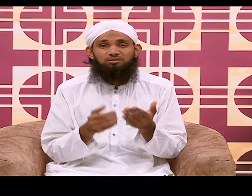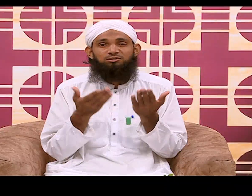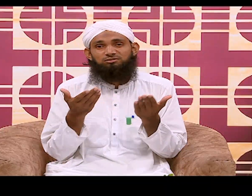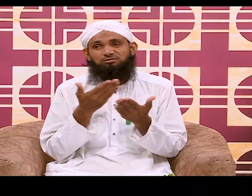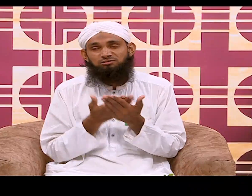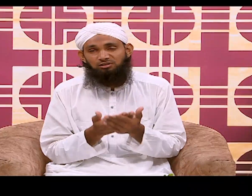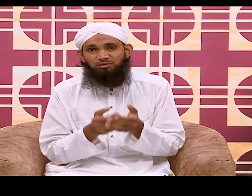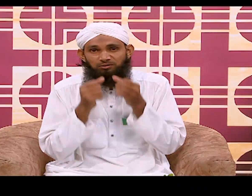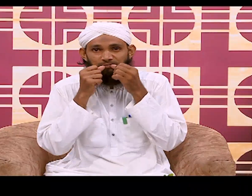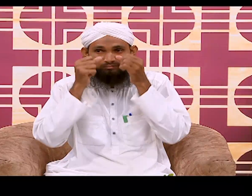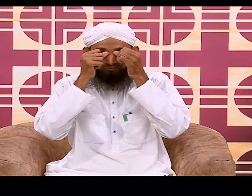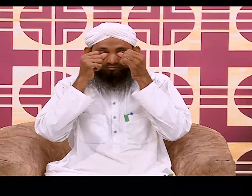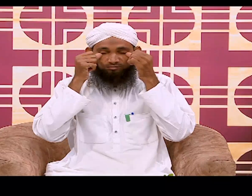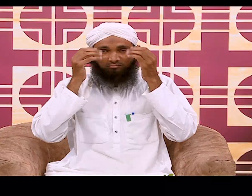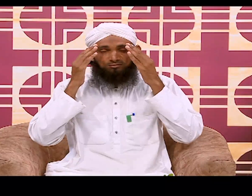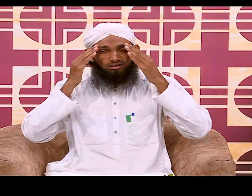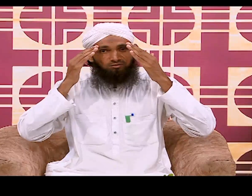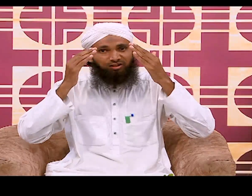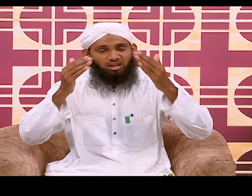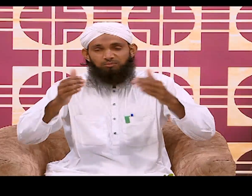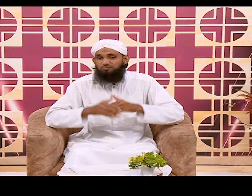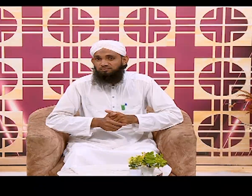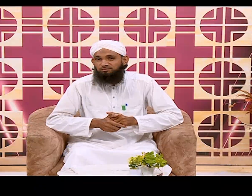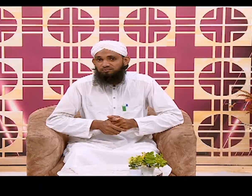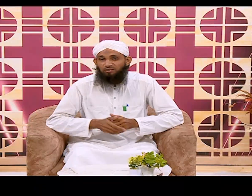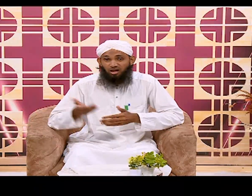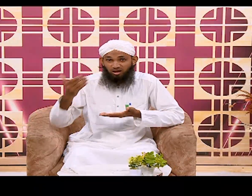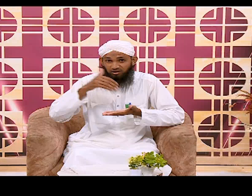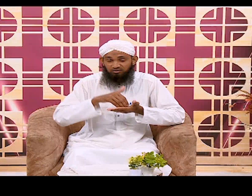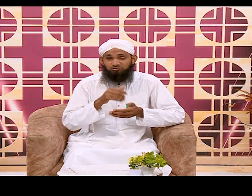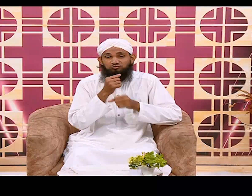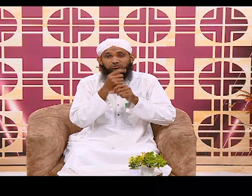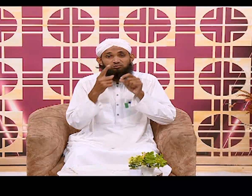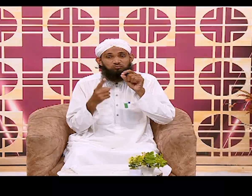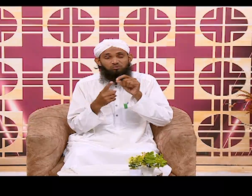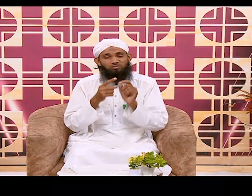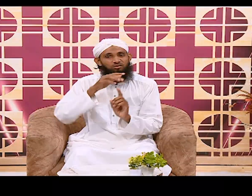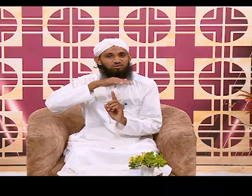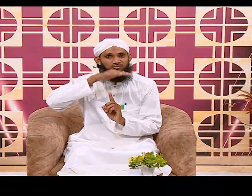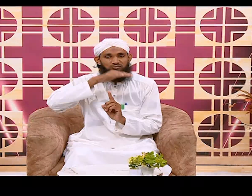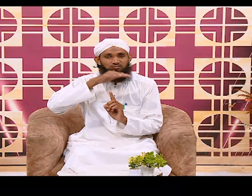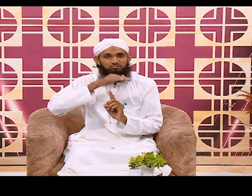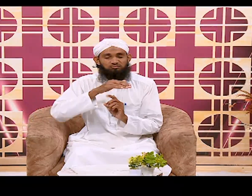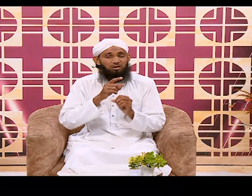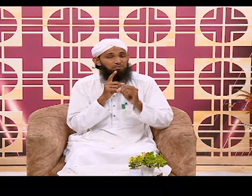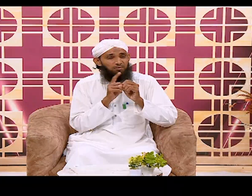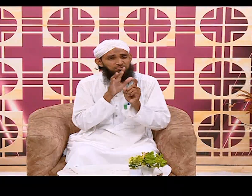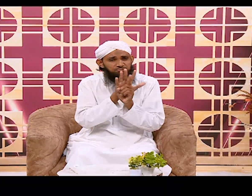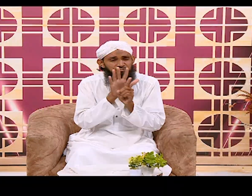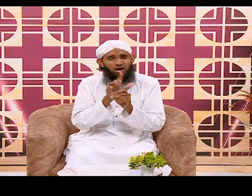خاتم النبیین صلی اللہ علیہ وآلہ وسلم۔ آئیے حضور غوث پاک رحمت اللہ علیہ کے انقلابی بیانات میں